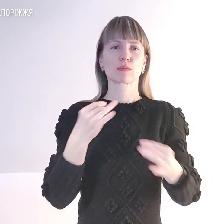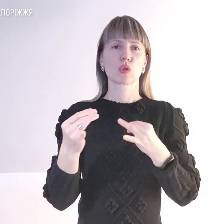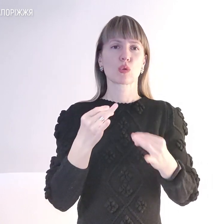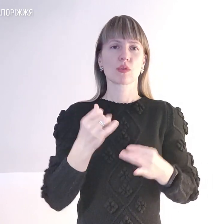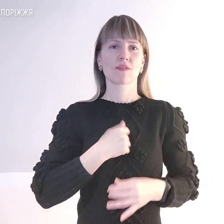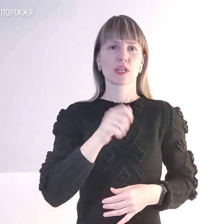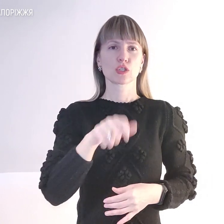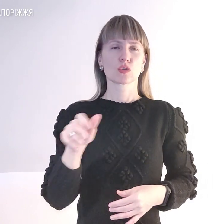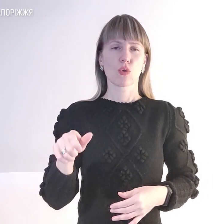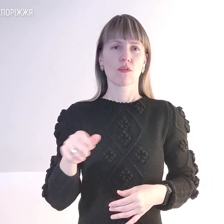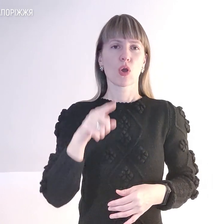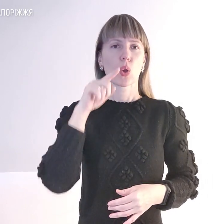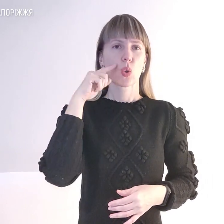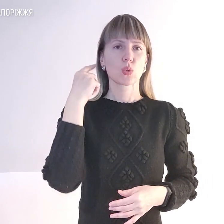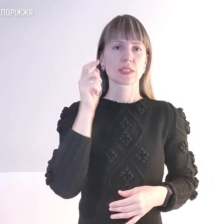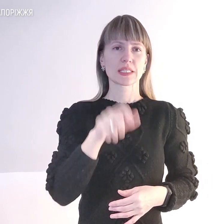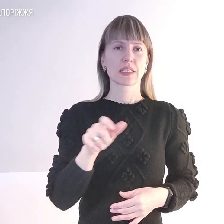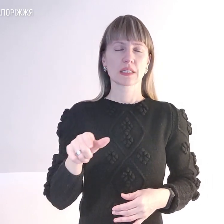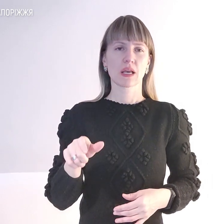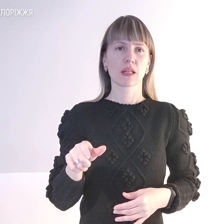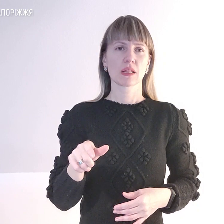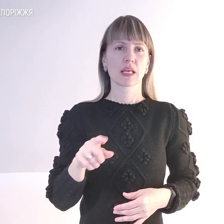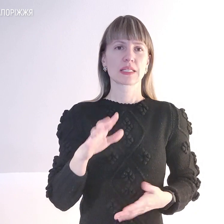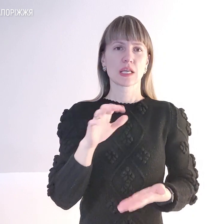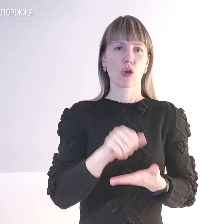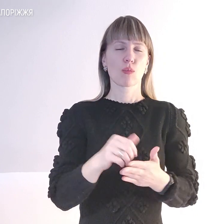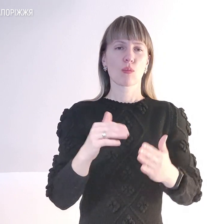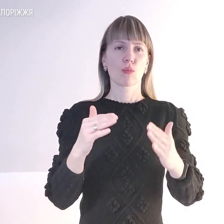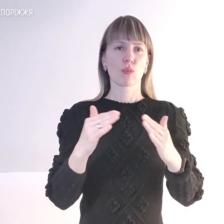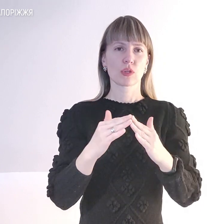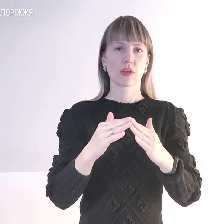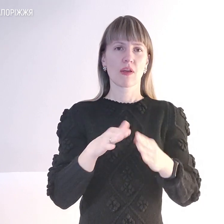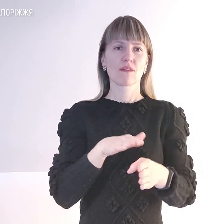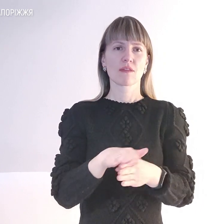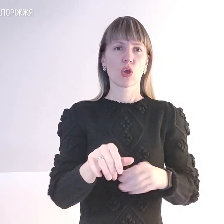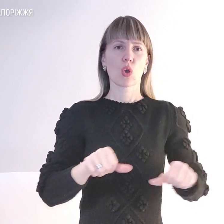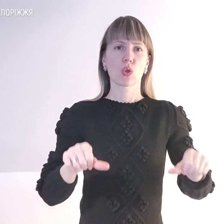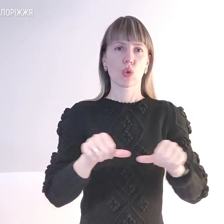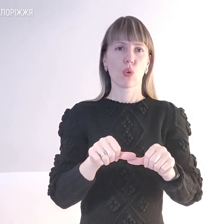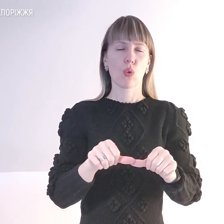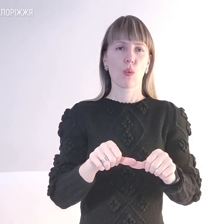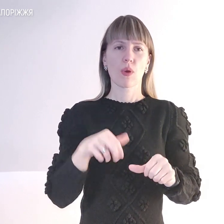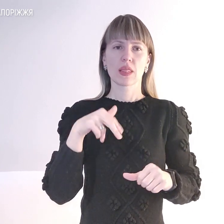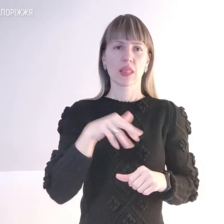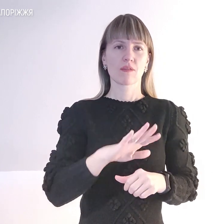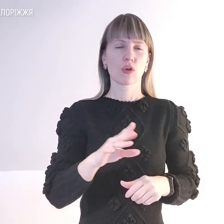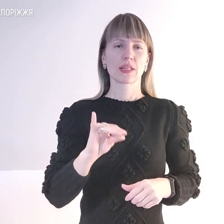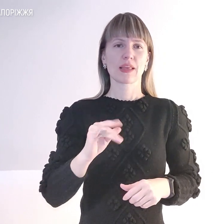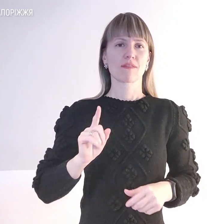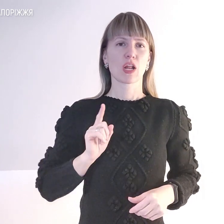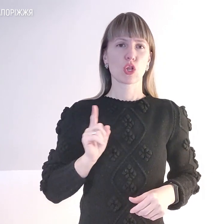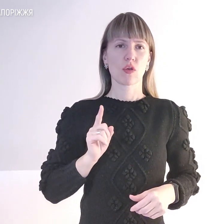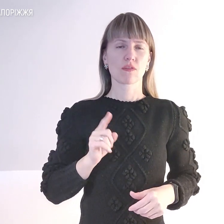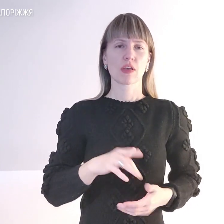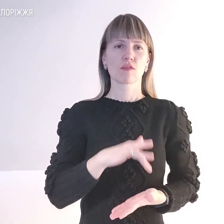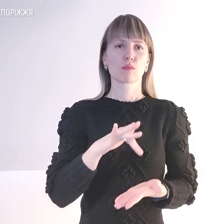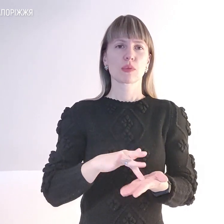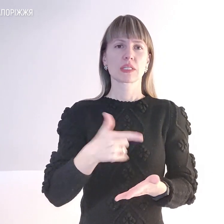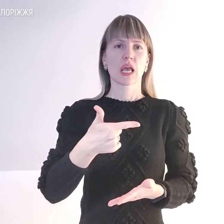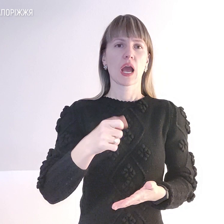Військові росіяни з захопленої будівлі виконкому не висовуються, навіть вартові. В місті газу немає, опалення